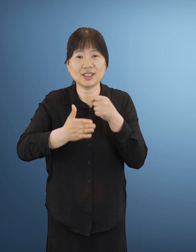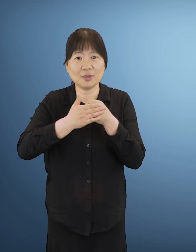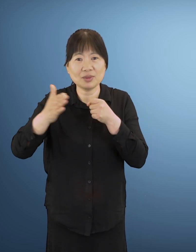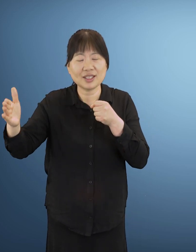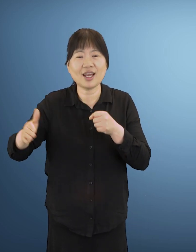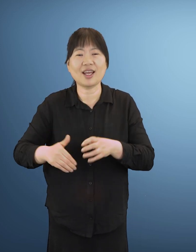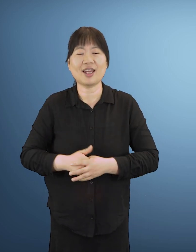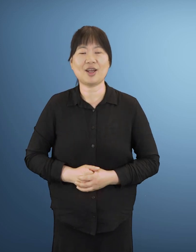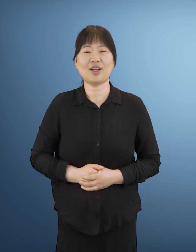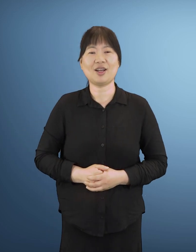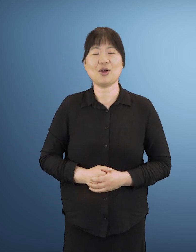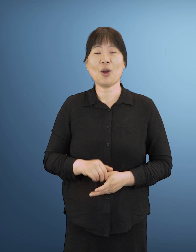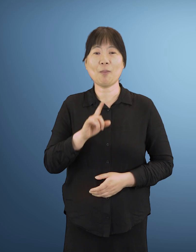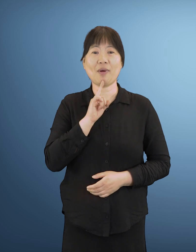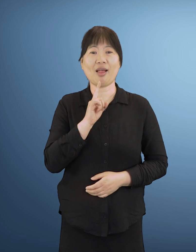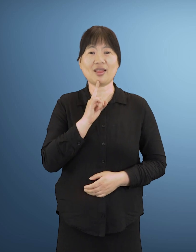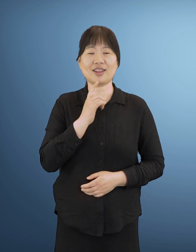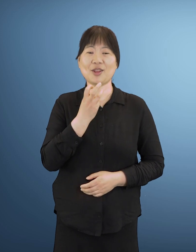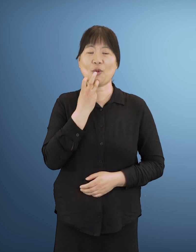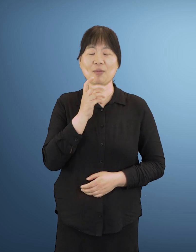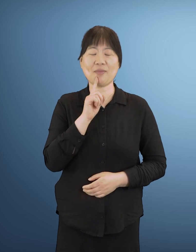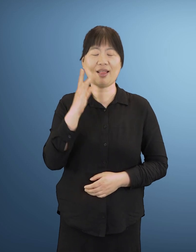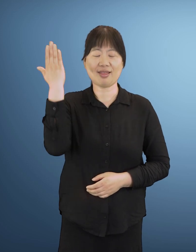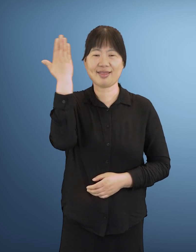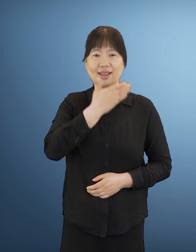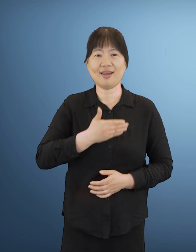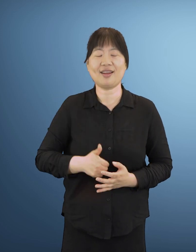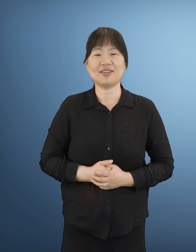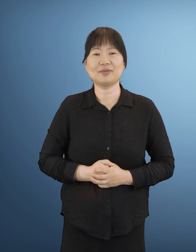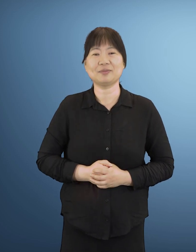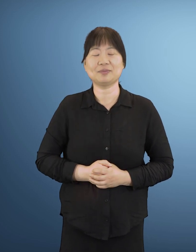깔끔하게 표준말을 씁니다. 그래서